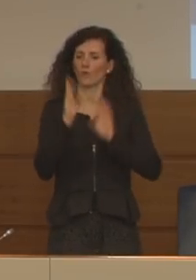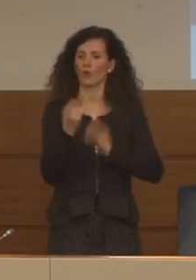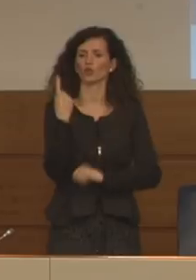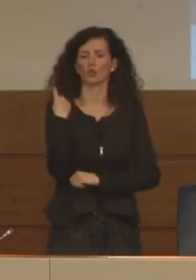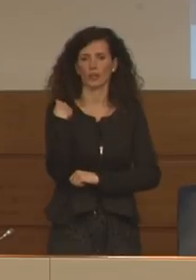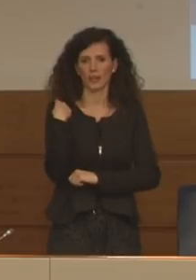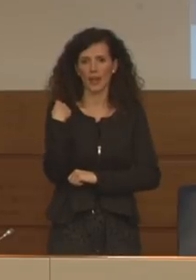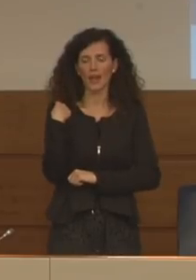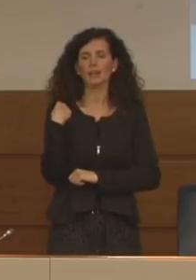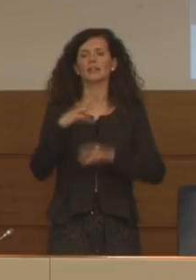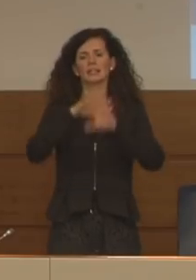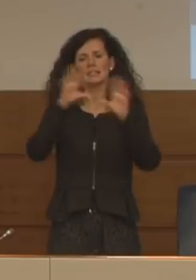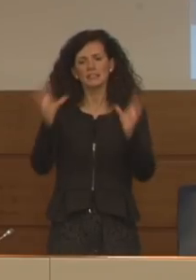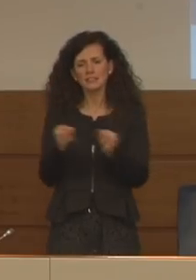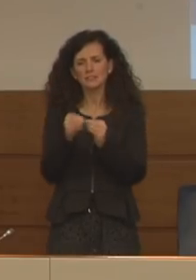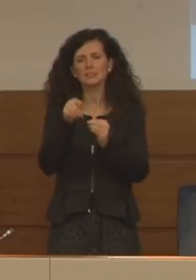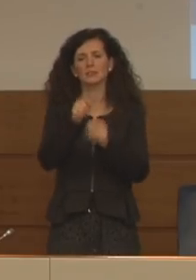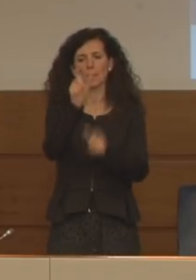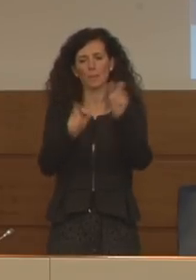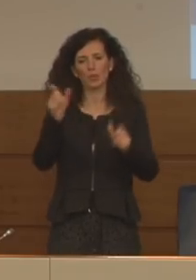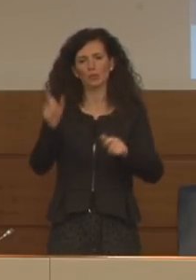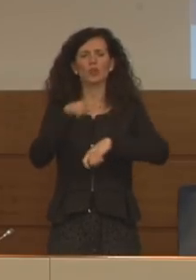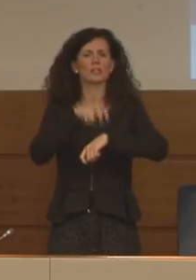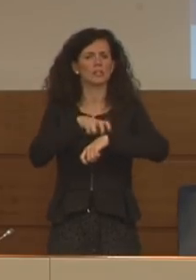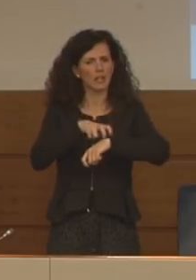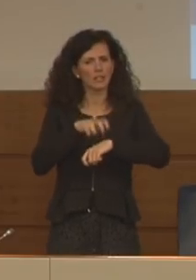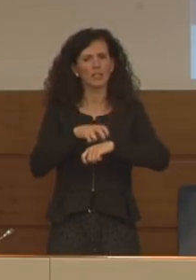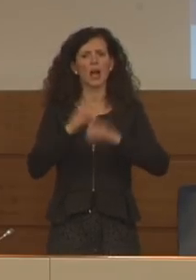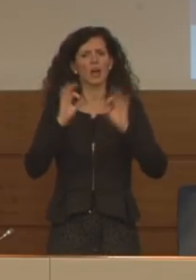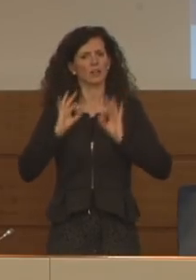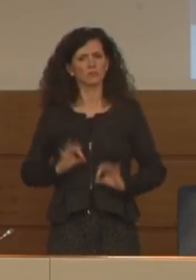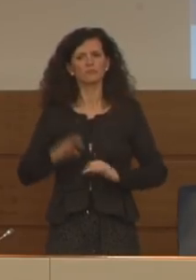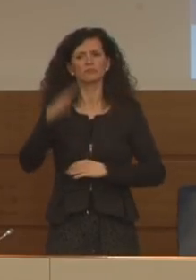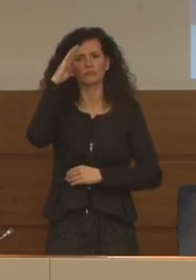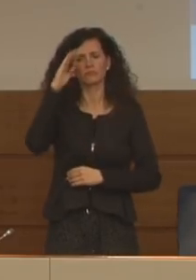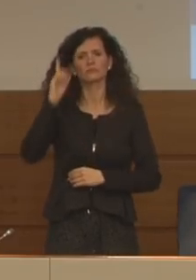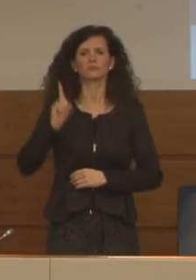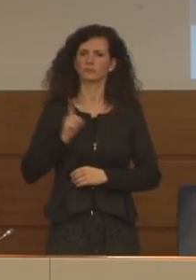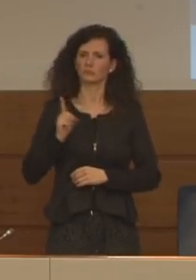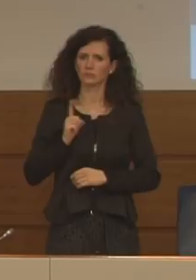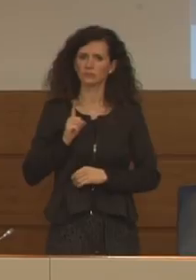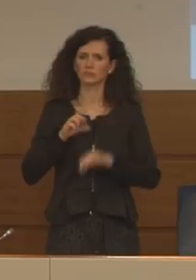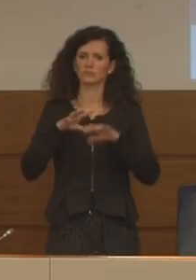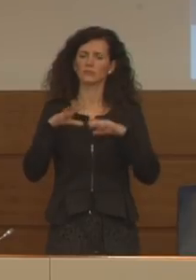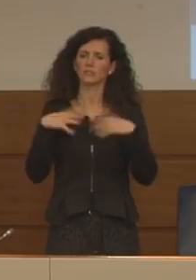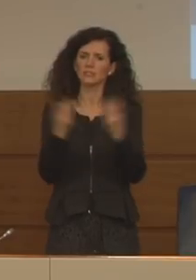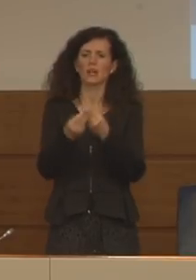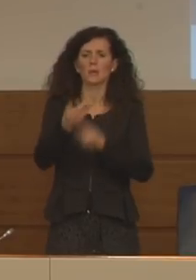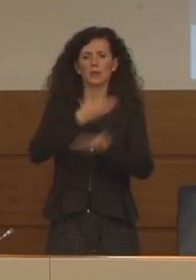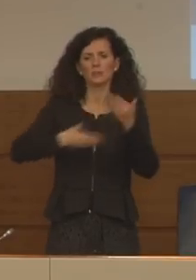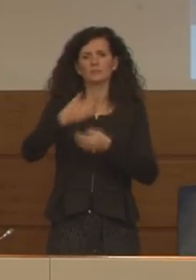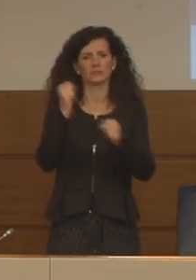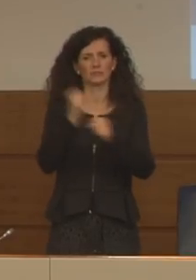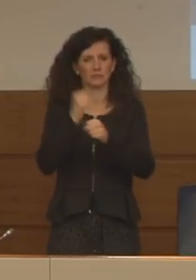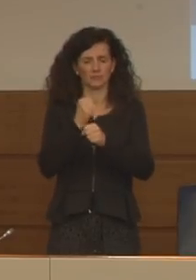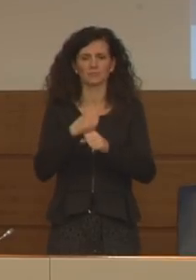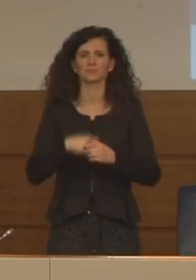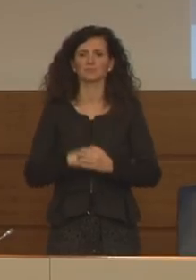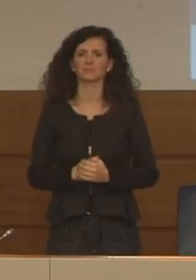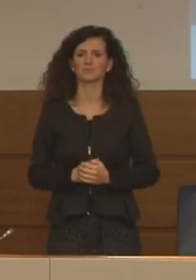tutto il personale sanitario le forze dell'ordine forze di polizia le forze armate